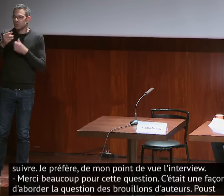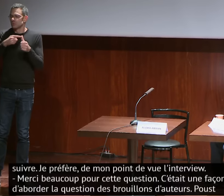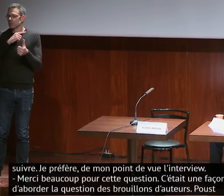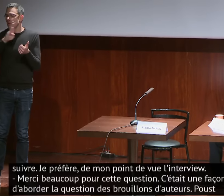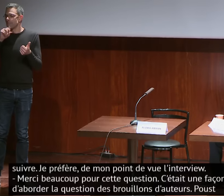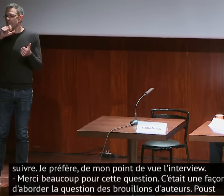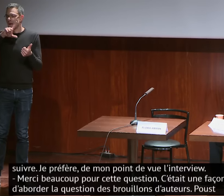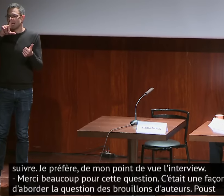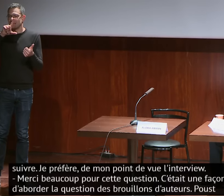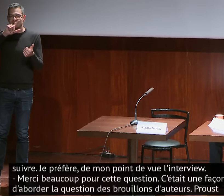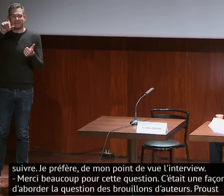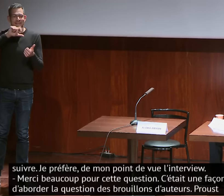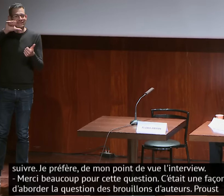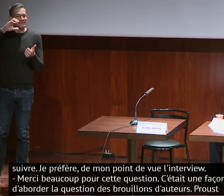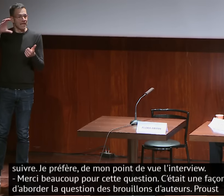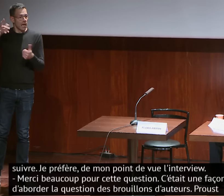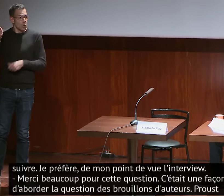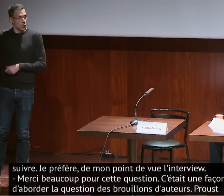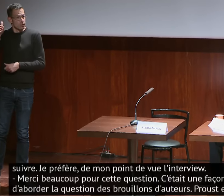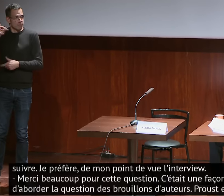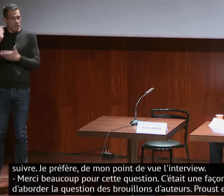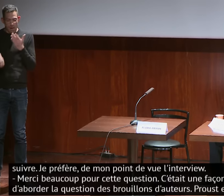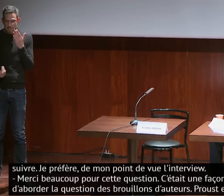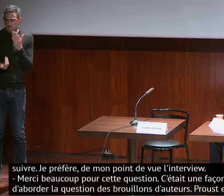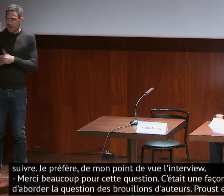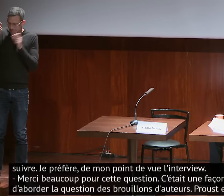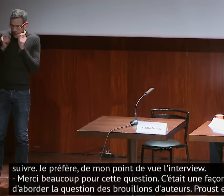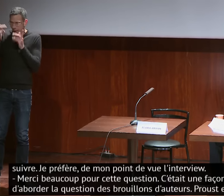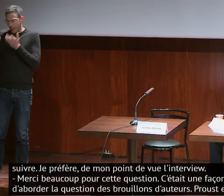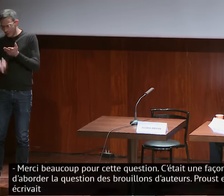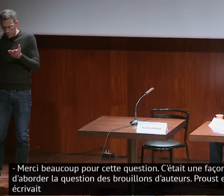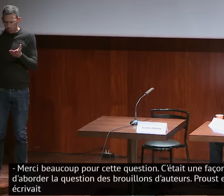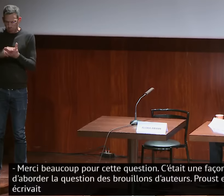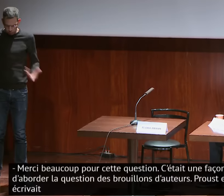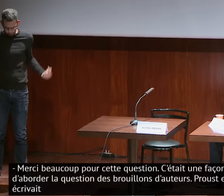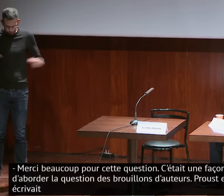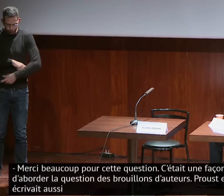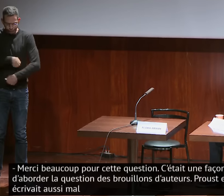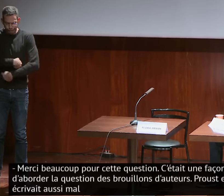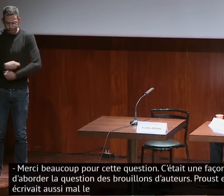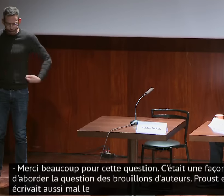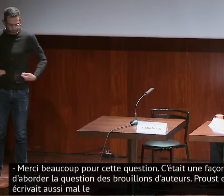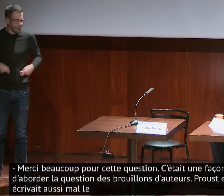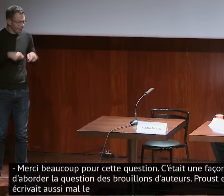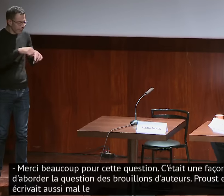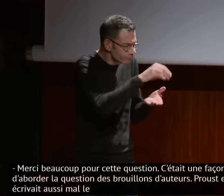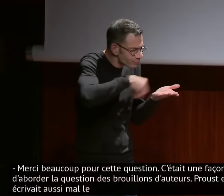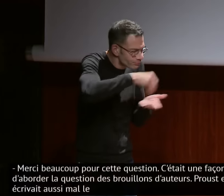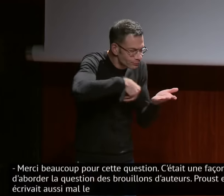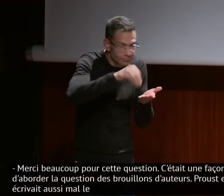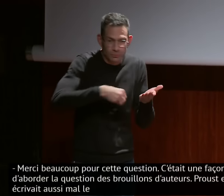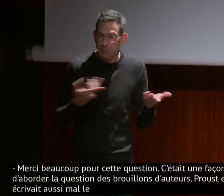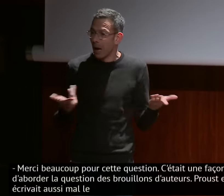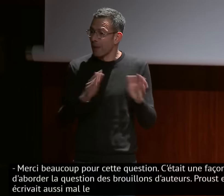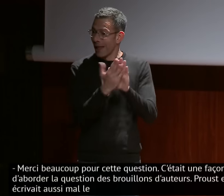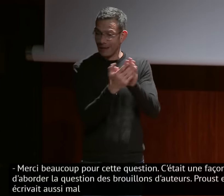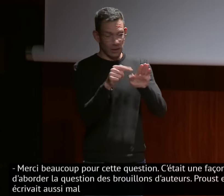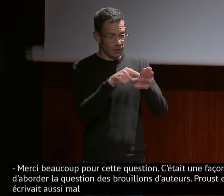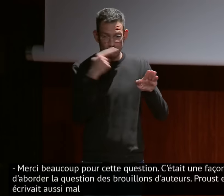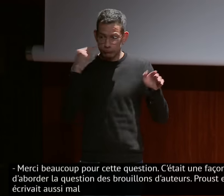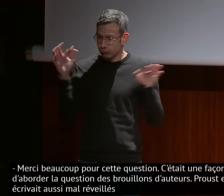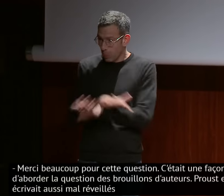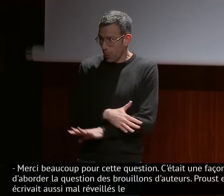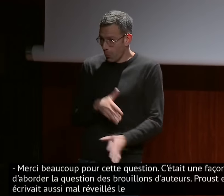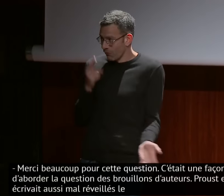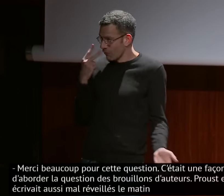matin en robe de chambre, mais ça ne se voit pas sur leurs manuscrits. Donc, merci. Alors, juste une petite question